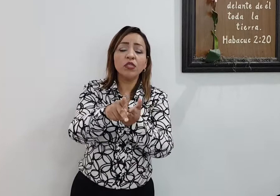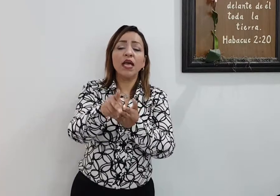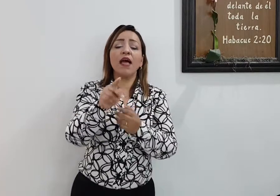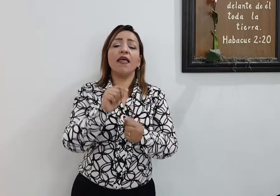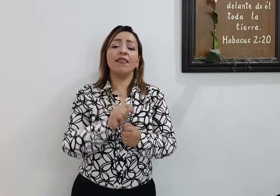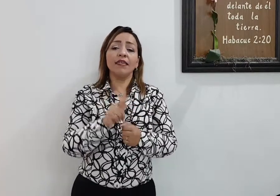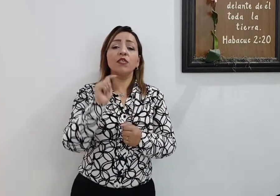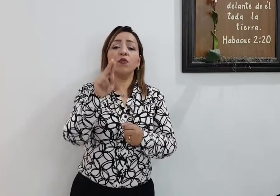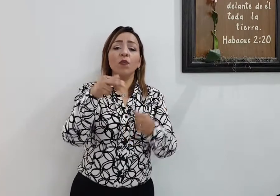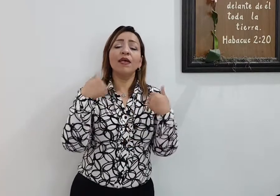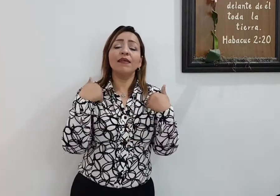más?